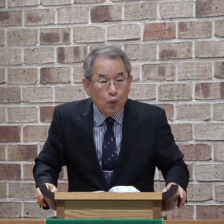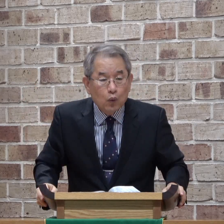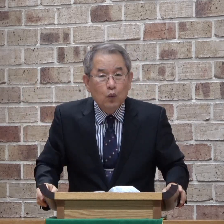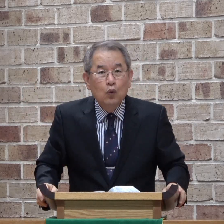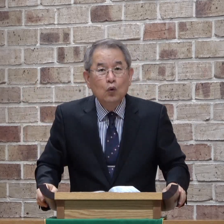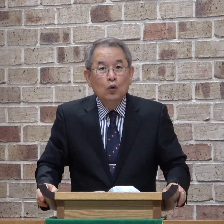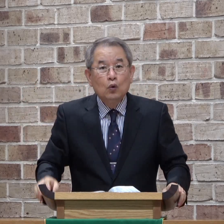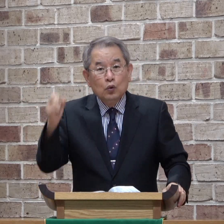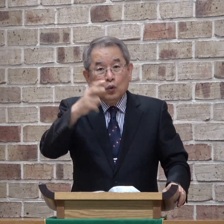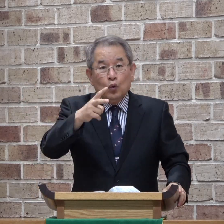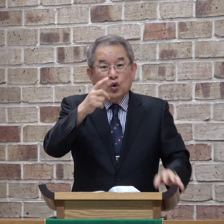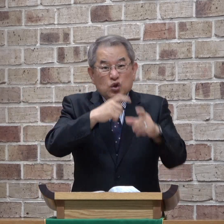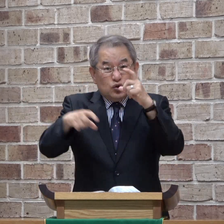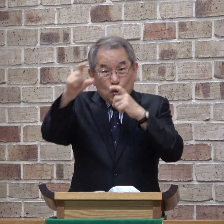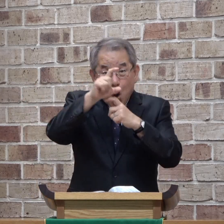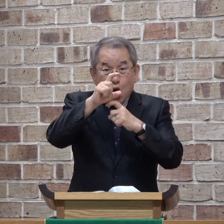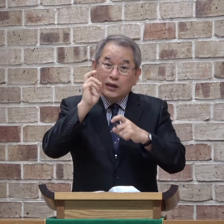종교들이 해색되어지는 그런 것들을 보게 됩니다.